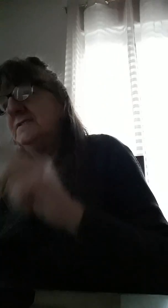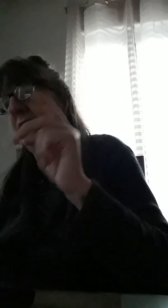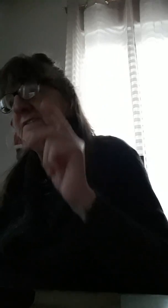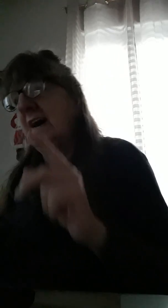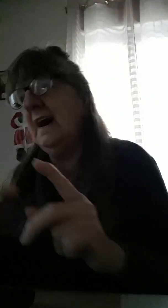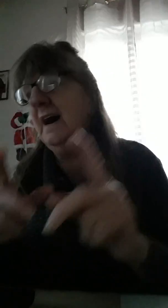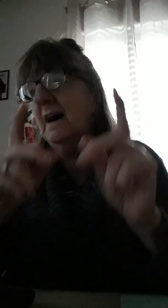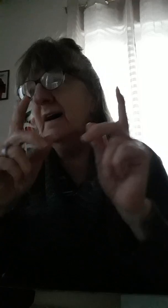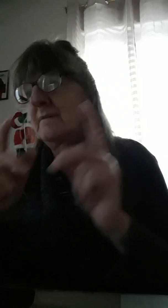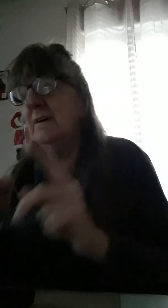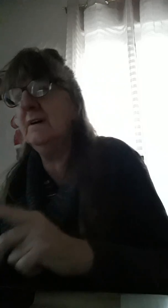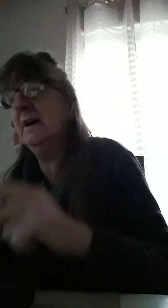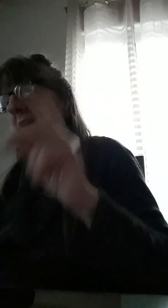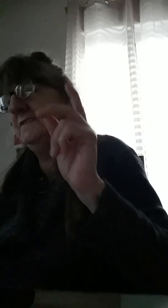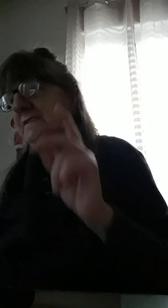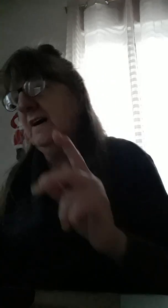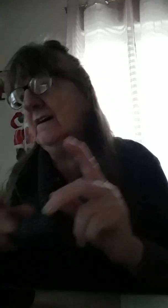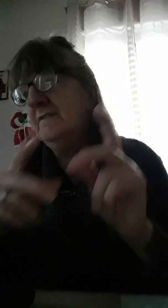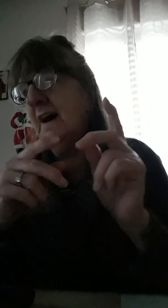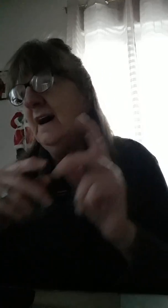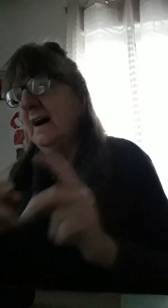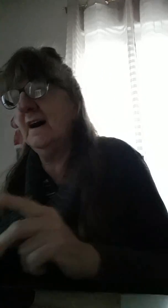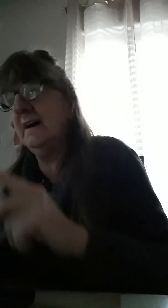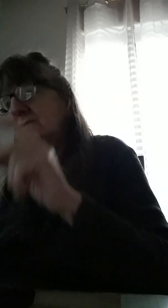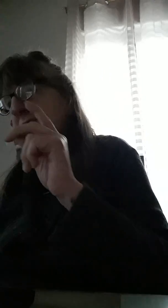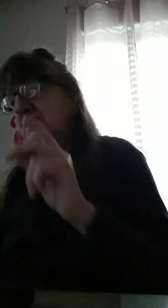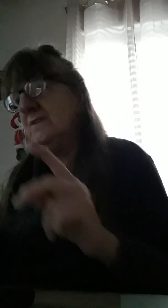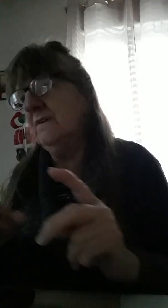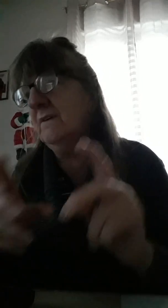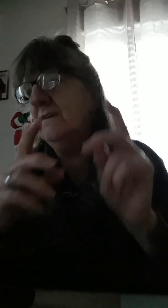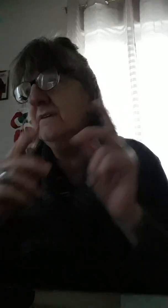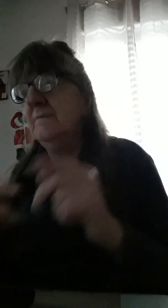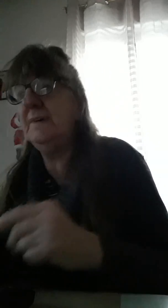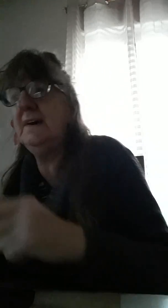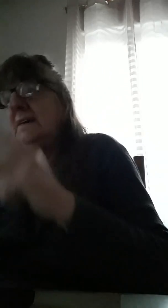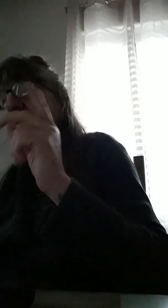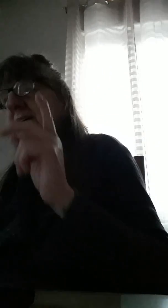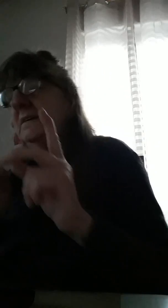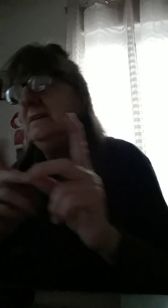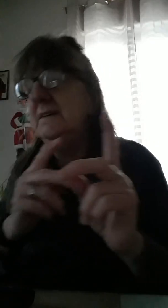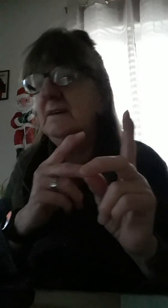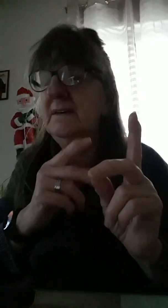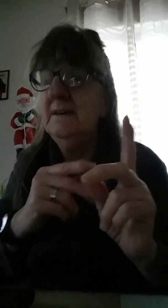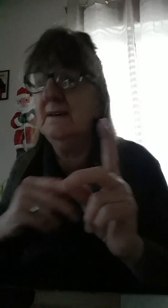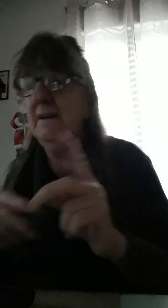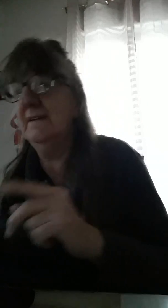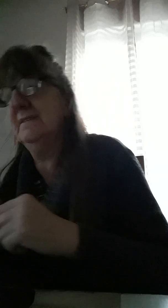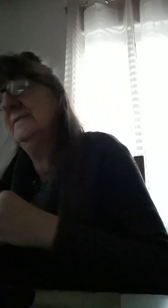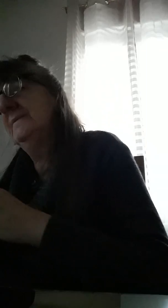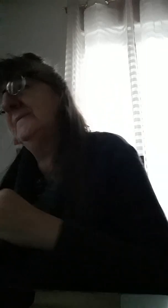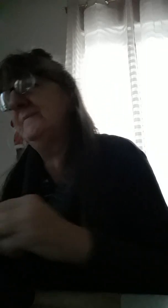sans âme, s'en va de son pays.